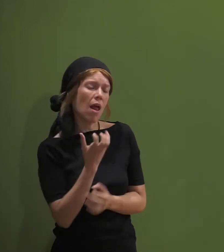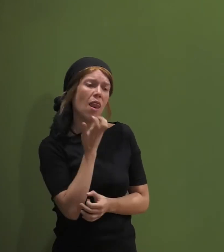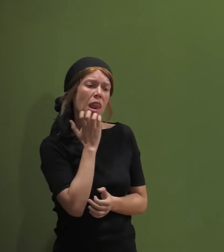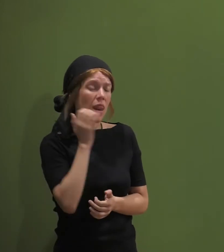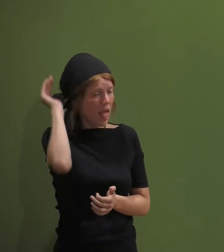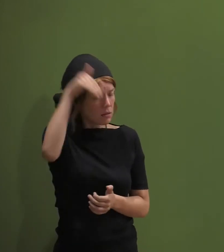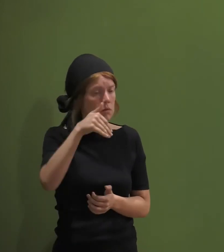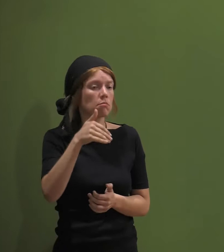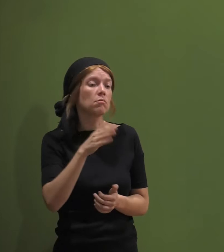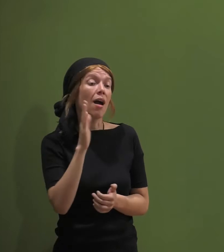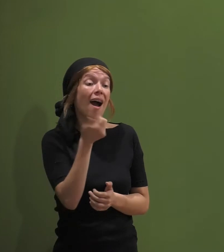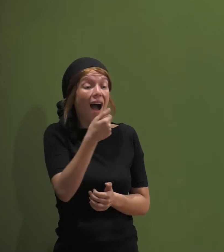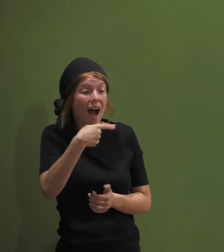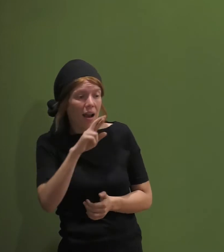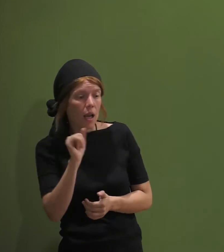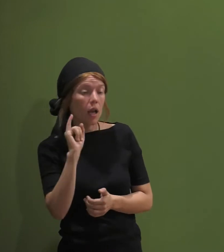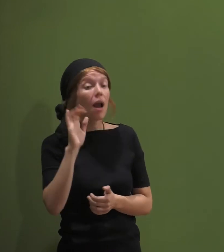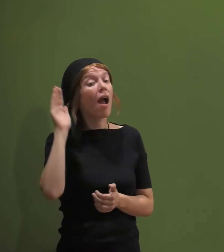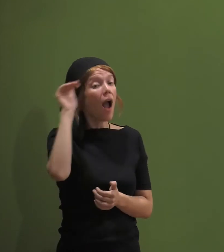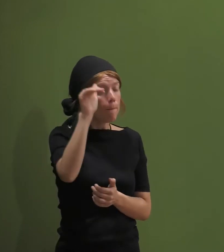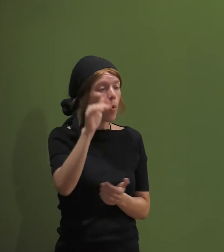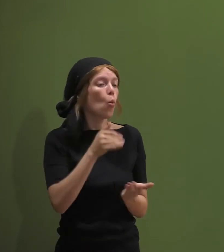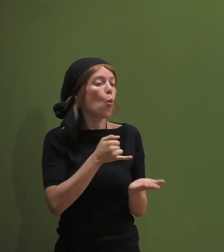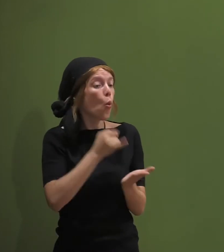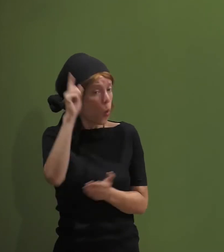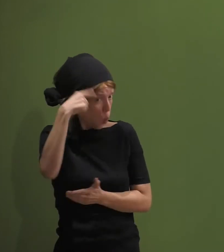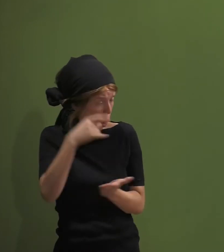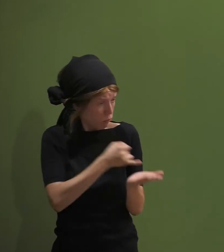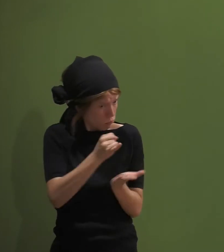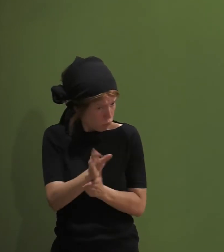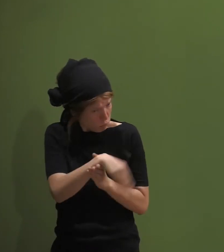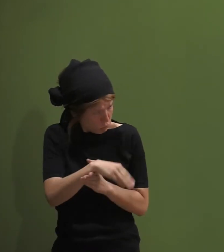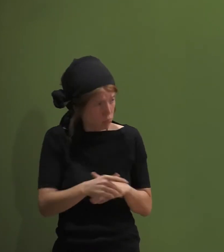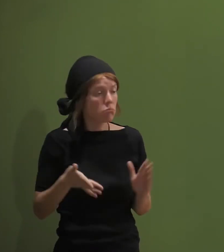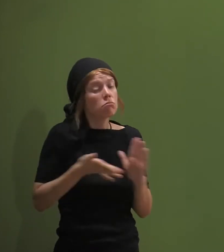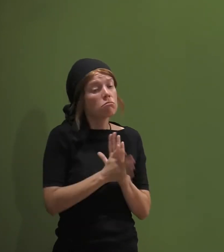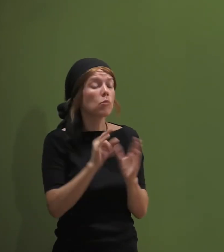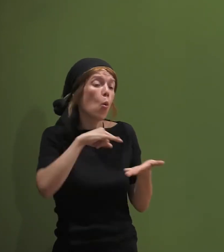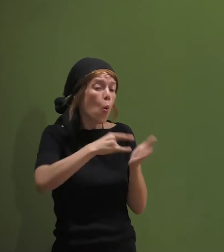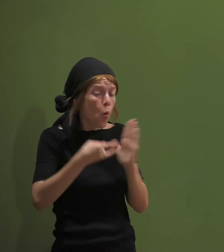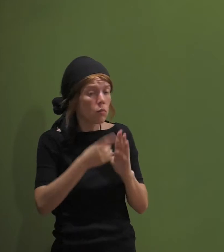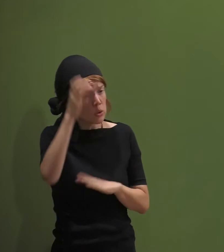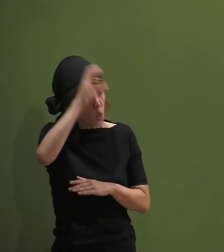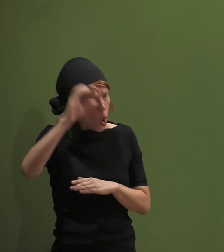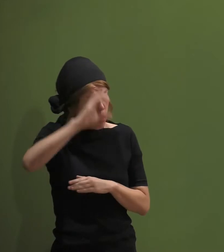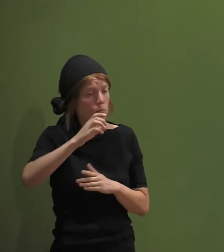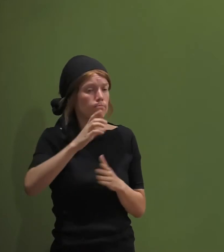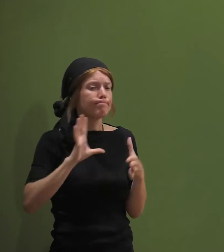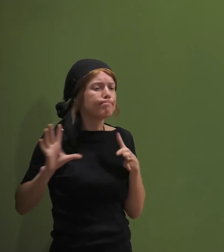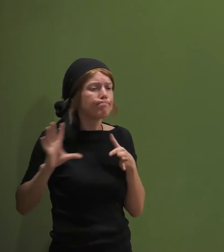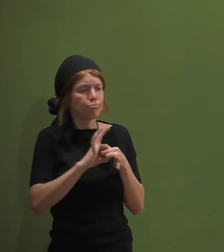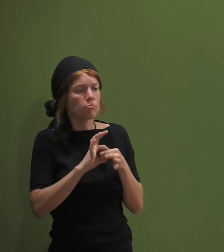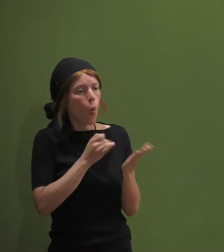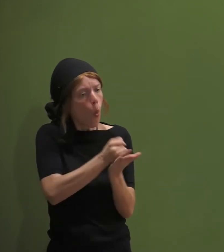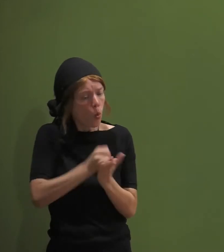latín agri, campo, y cultura, cultivo, crianza, y podría definirse como el conjunto de técnicas y conocimientos relacionados